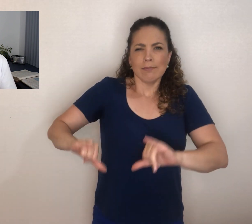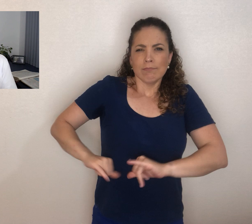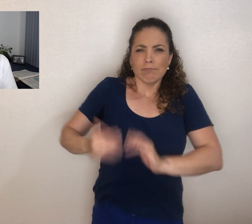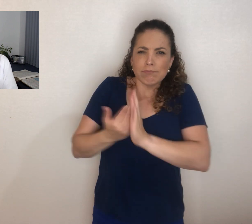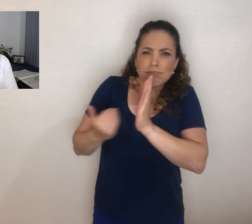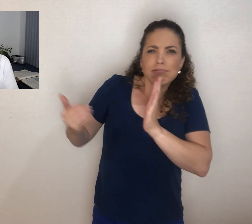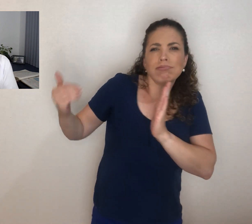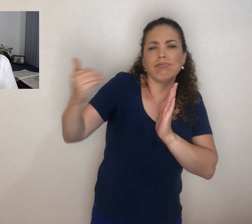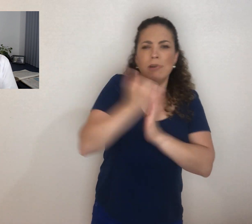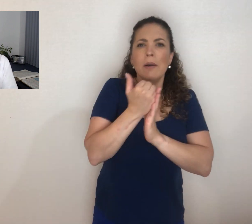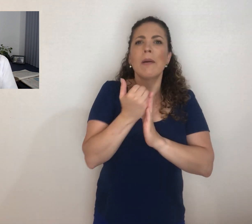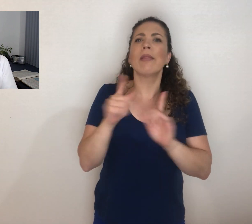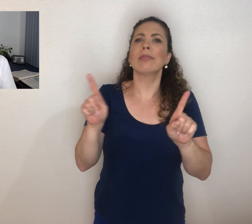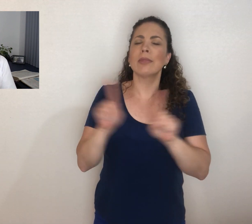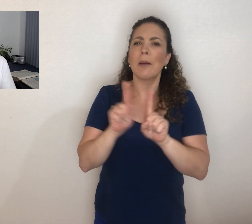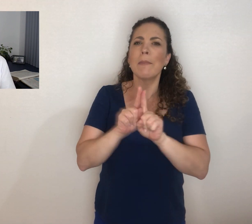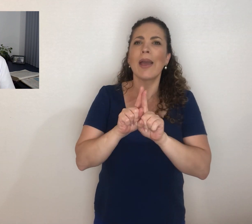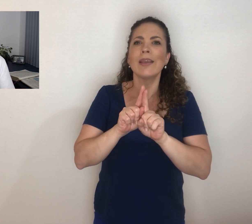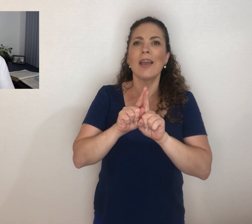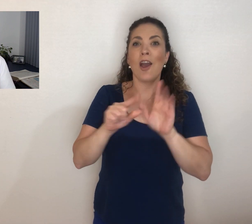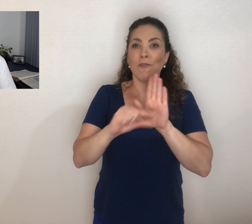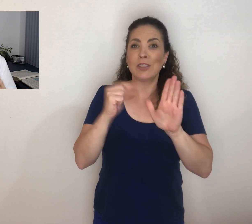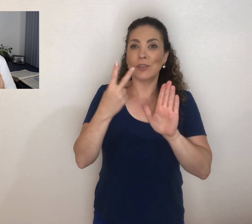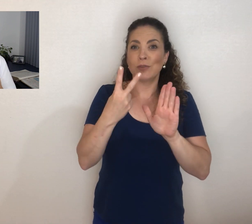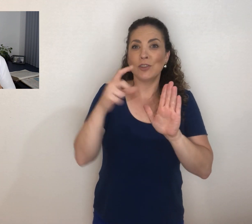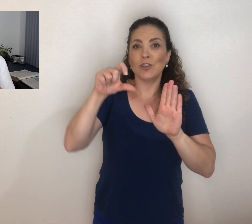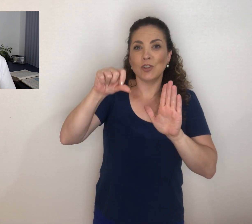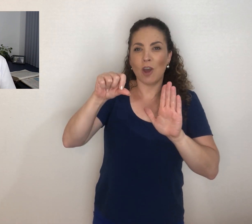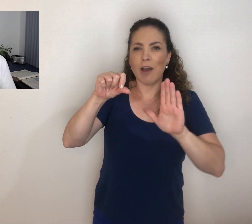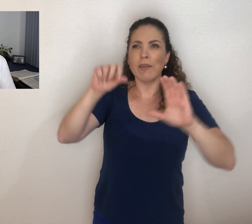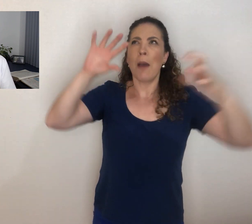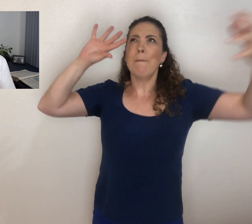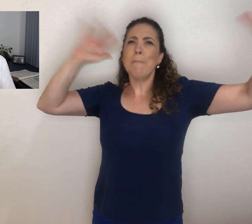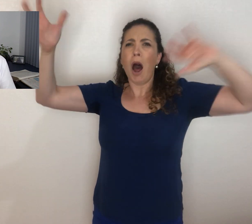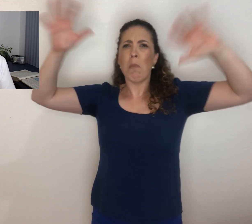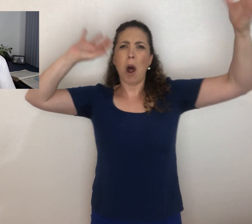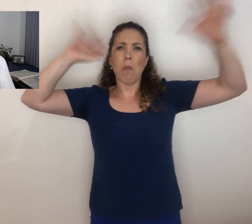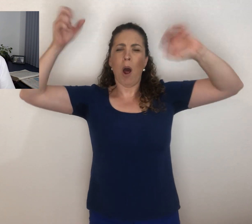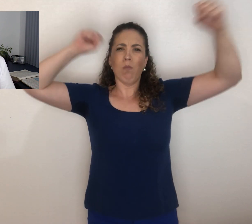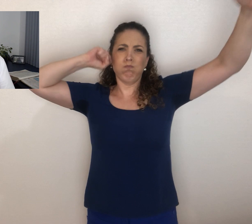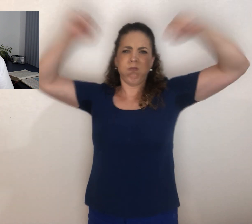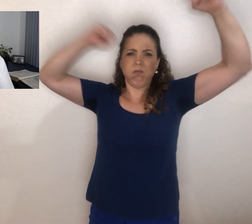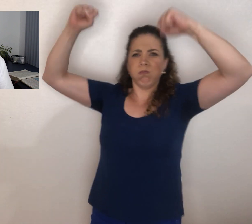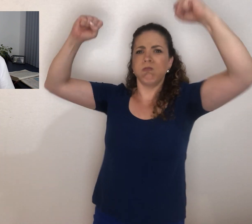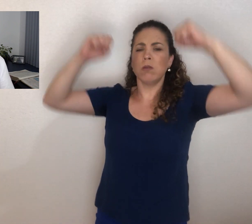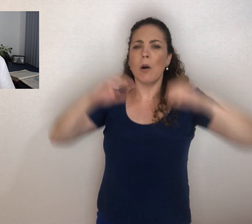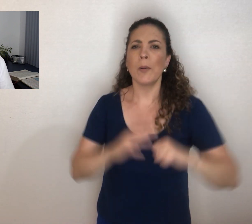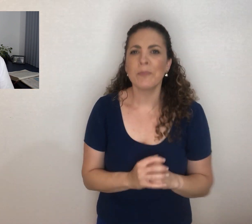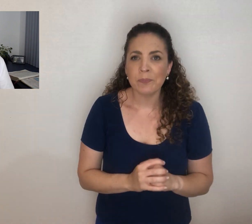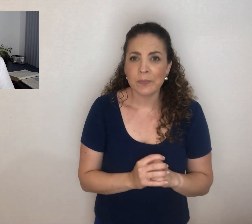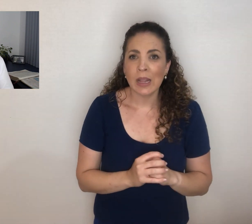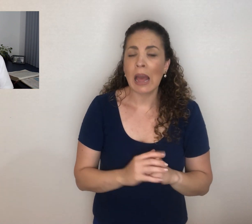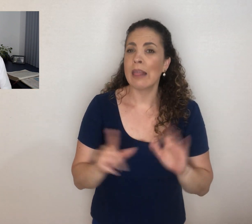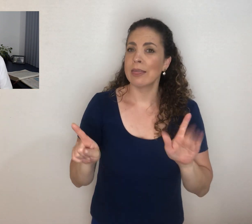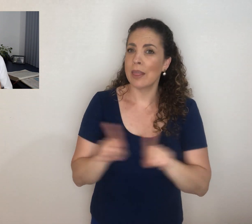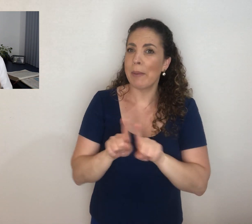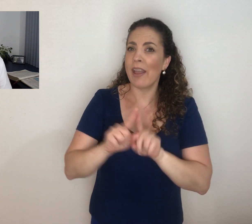o cataclisma solar, no versículo 29, Jesus aparece no céu, no versículo